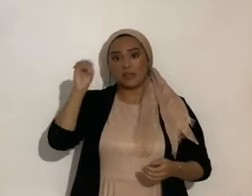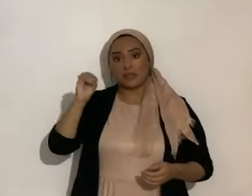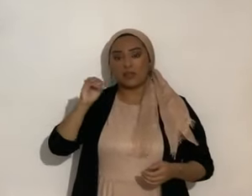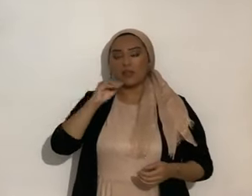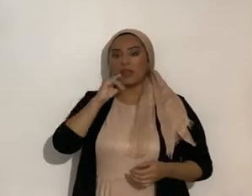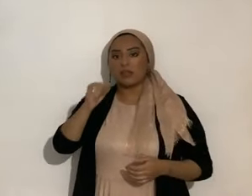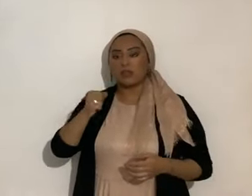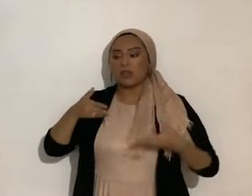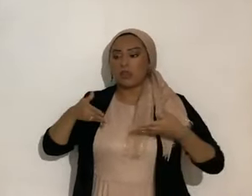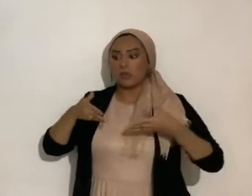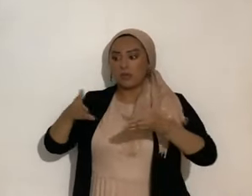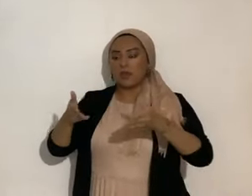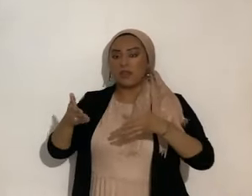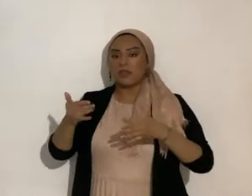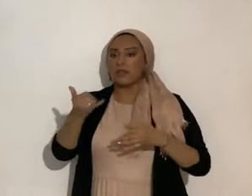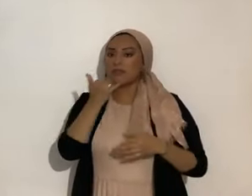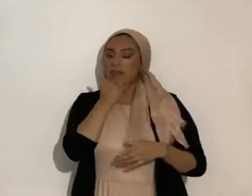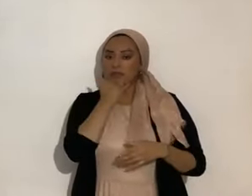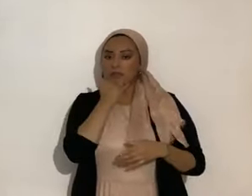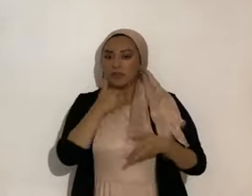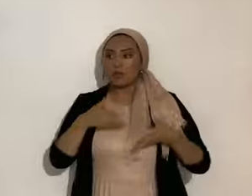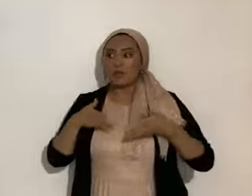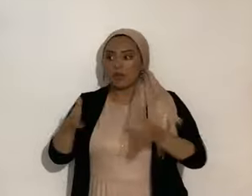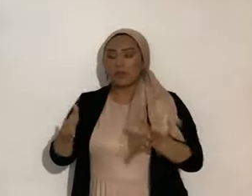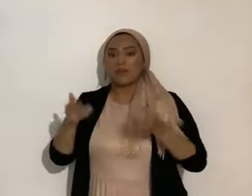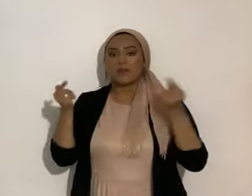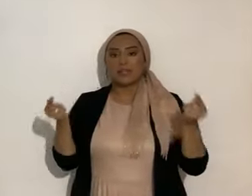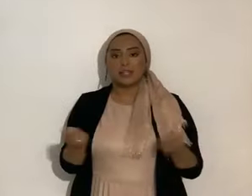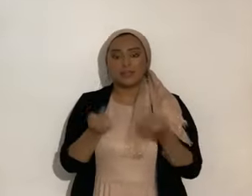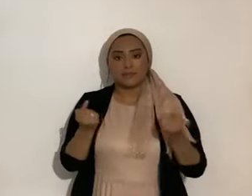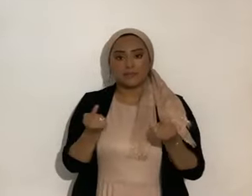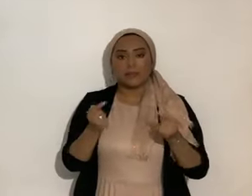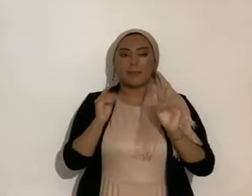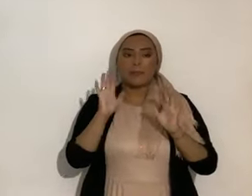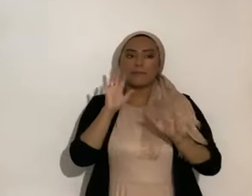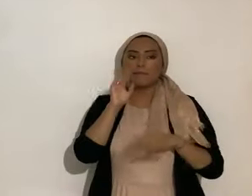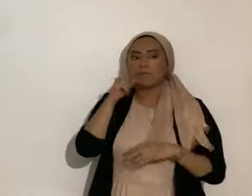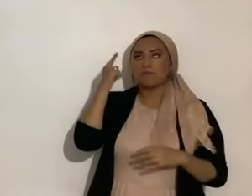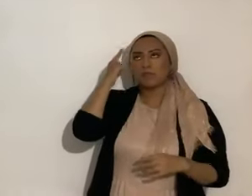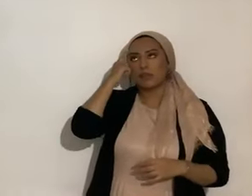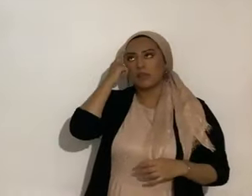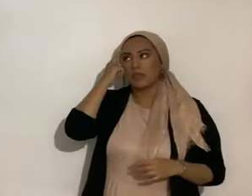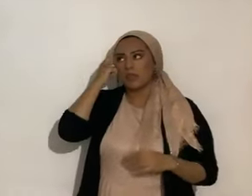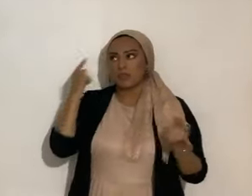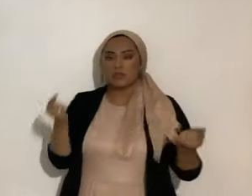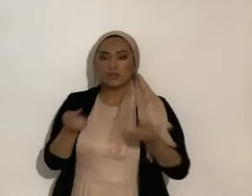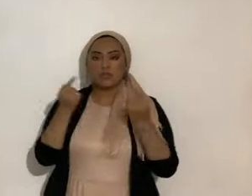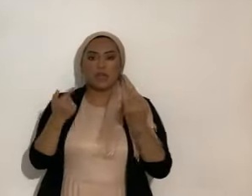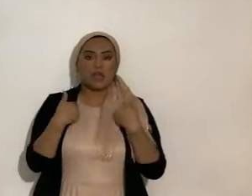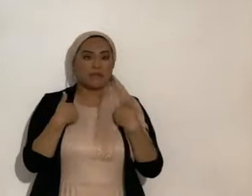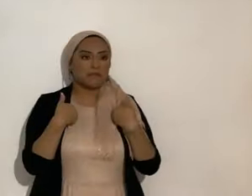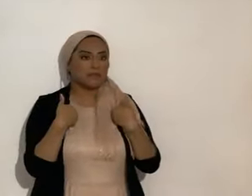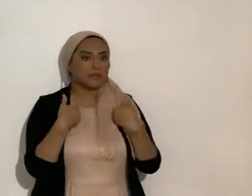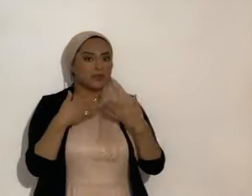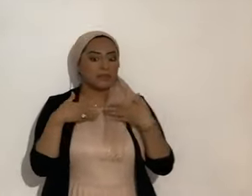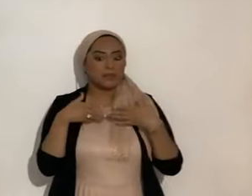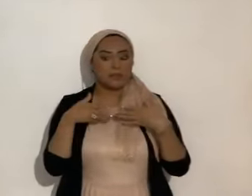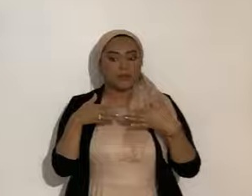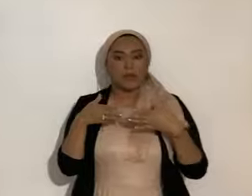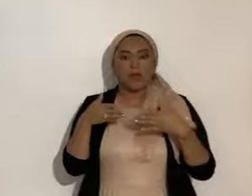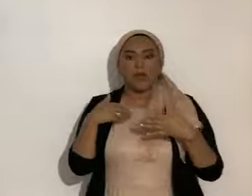forma del error, la forma del pecado. A ver, ¿tú te imaginas que el pecado tiene una forma? Porque